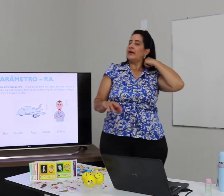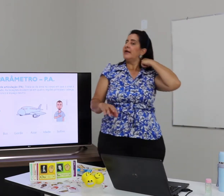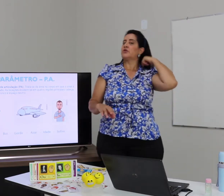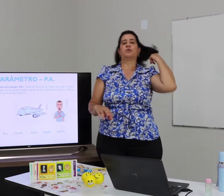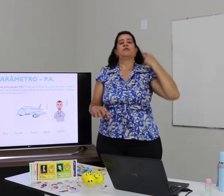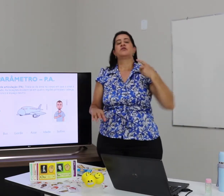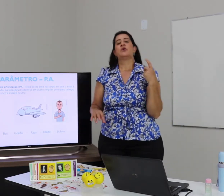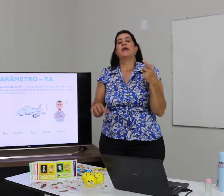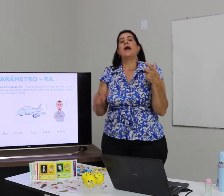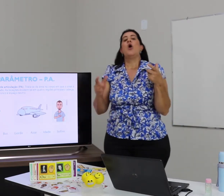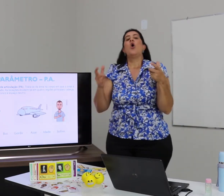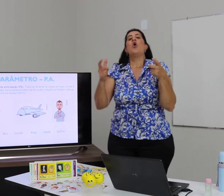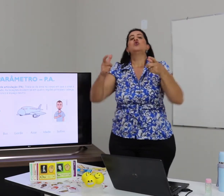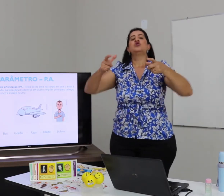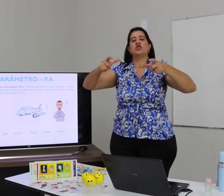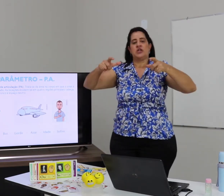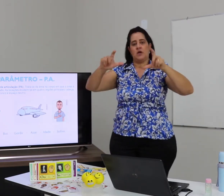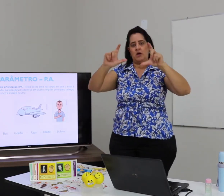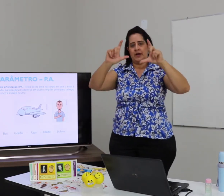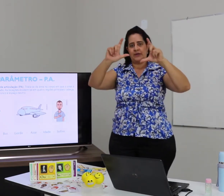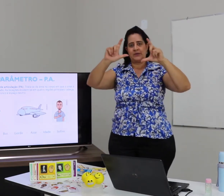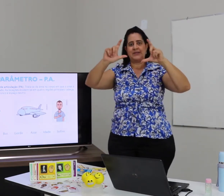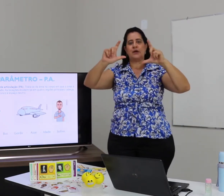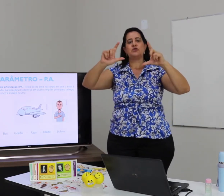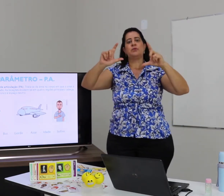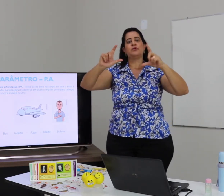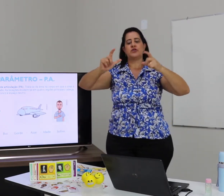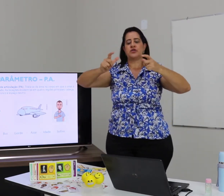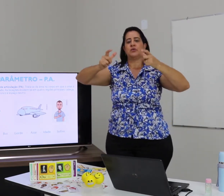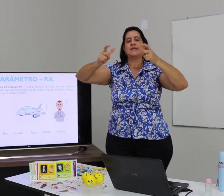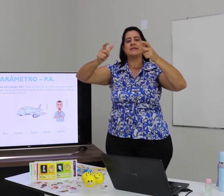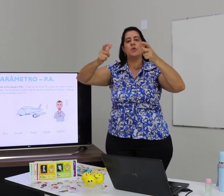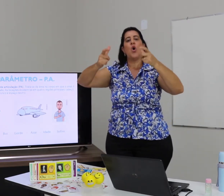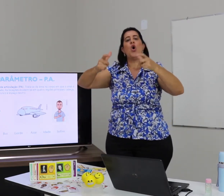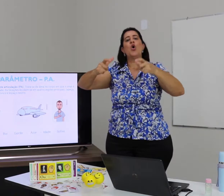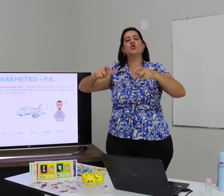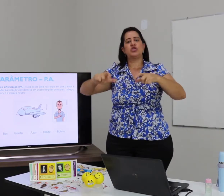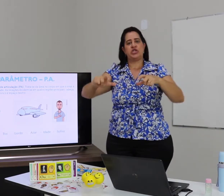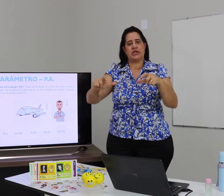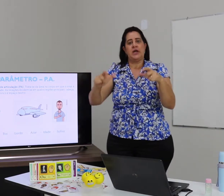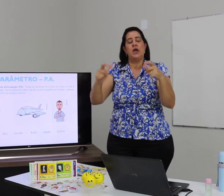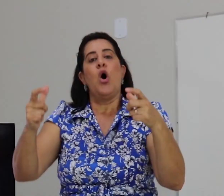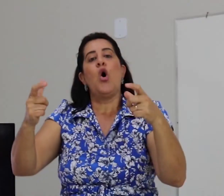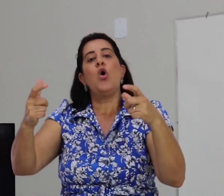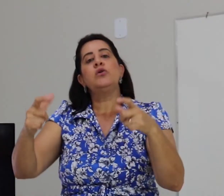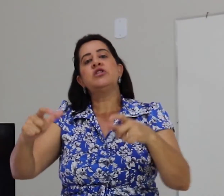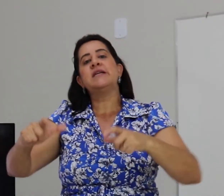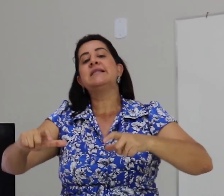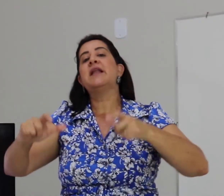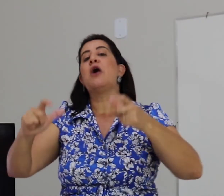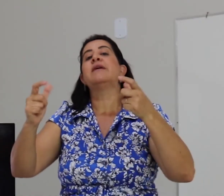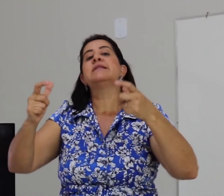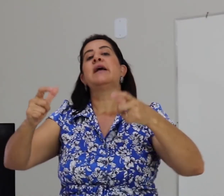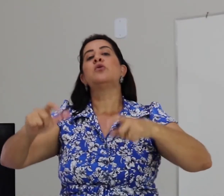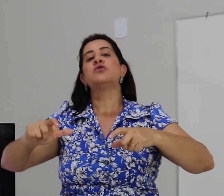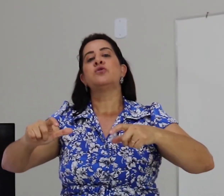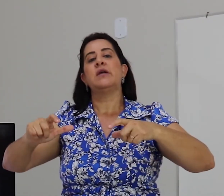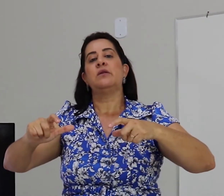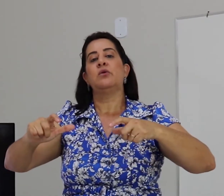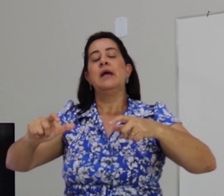isso, professora? É onde, olha aqui o sinal de ponto de articulação, onde esse sinal vai ser construído.